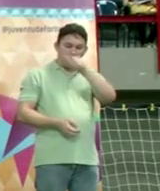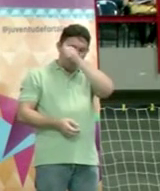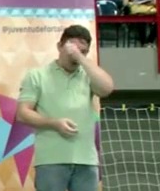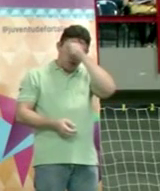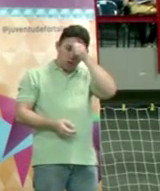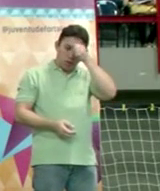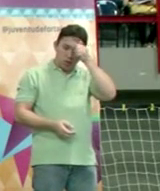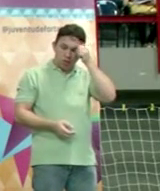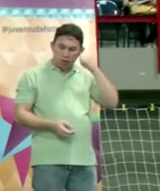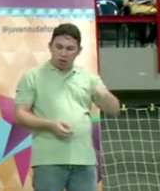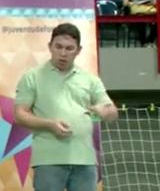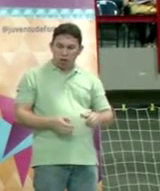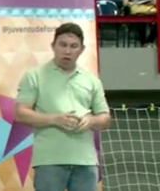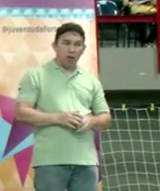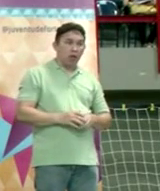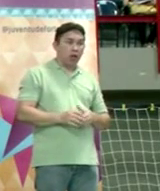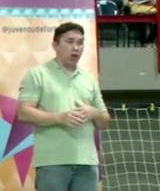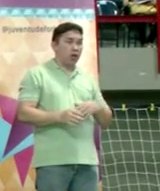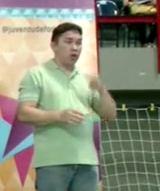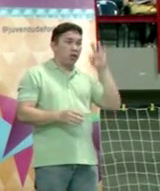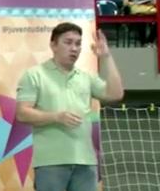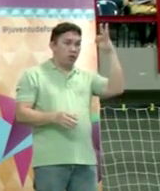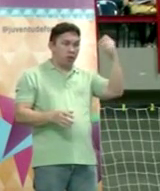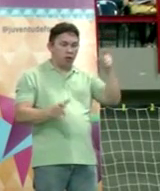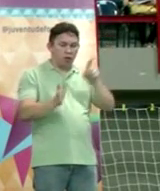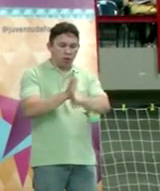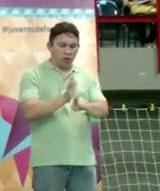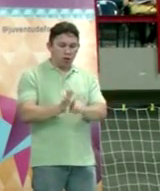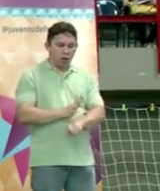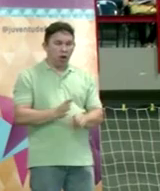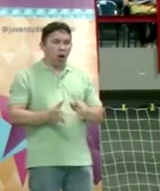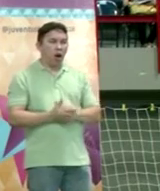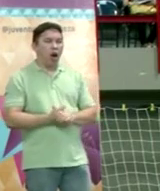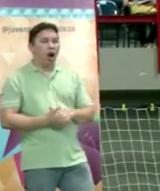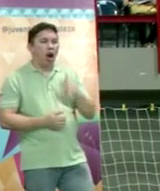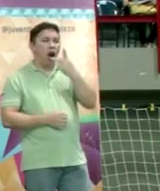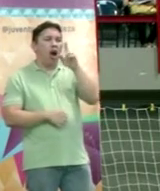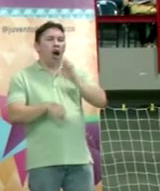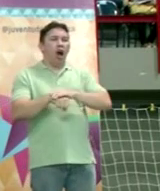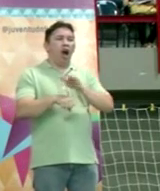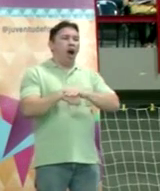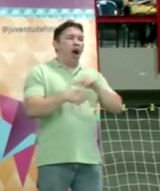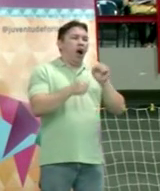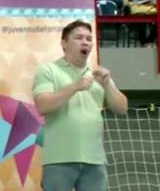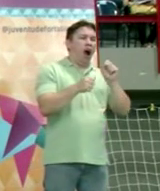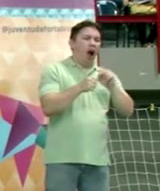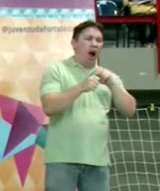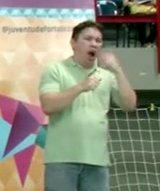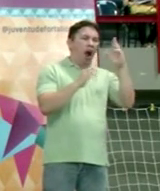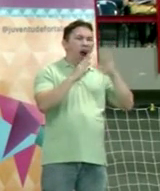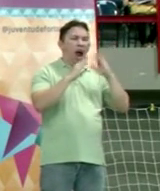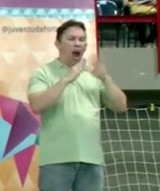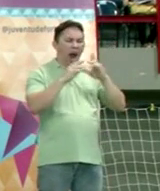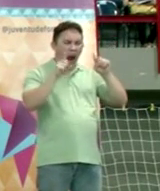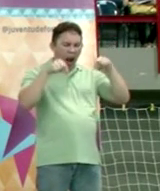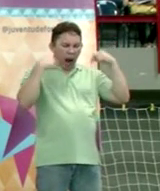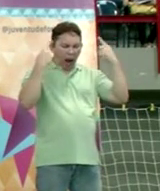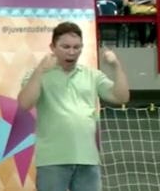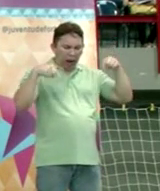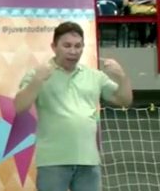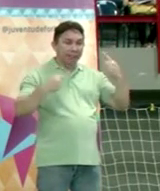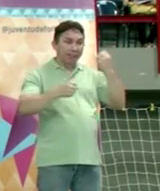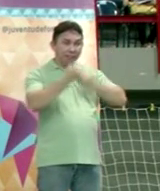Galera, então, todas essas questões, eu quero que você refaça cada uma delas.